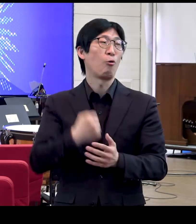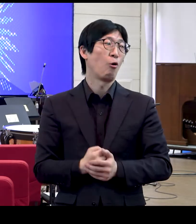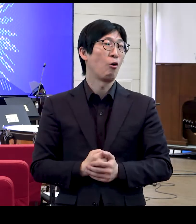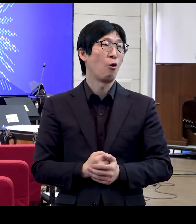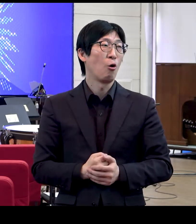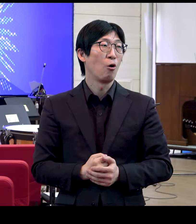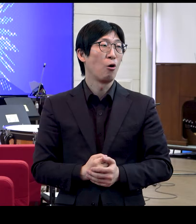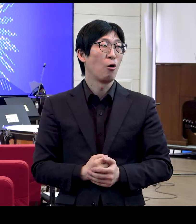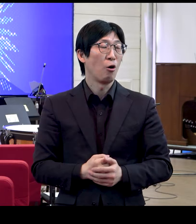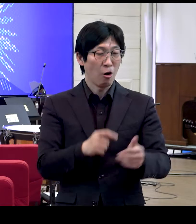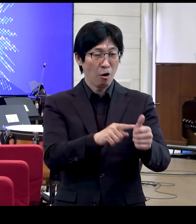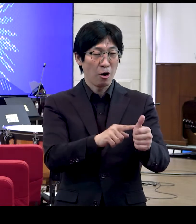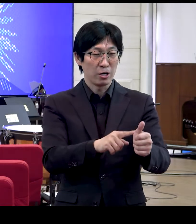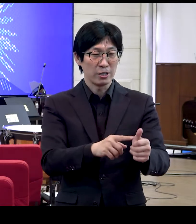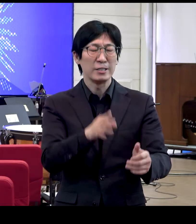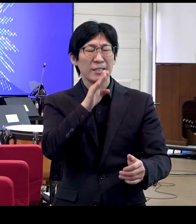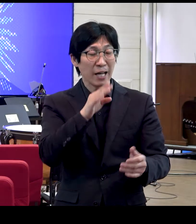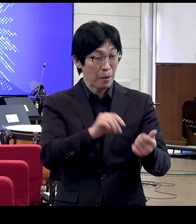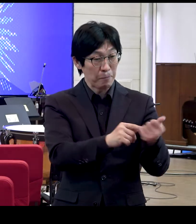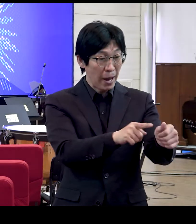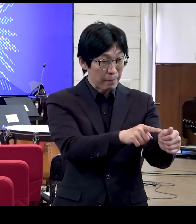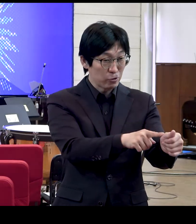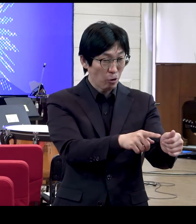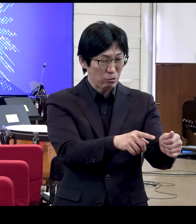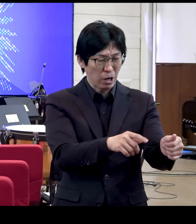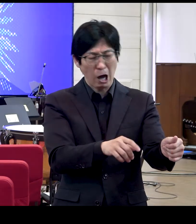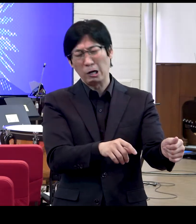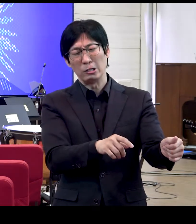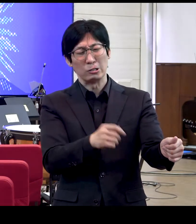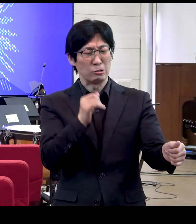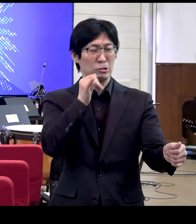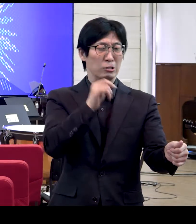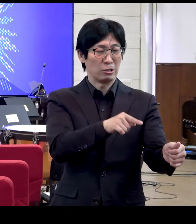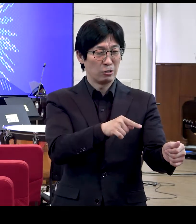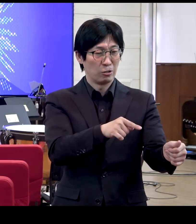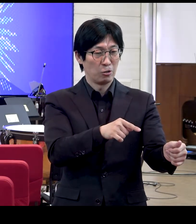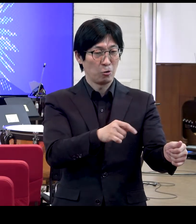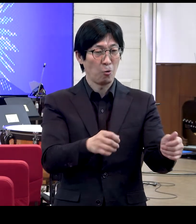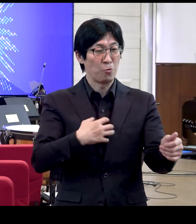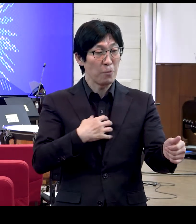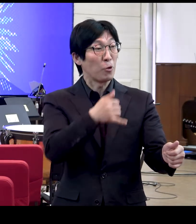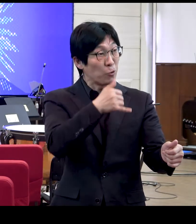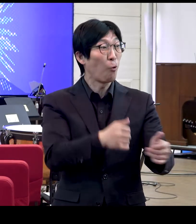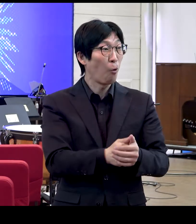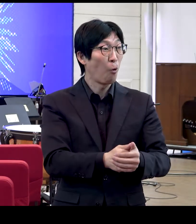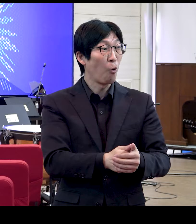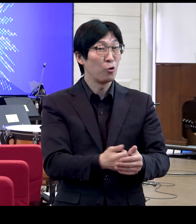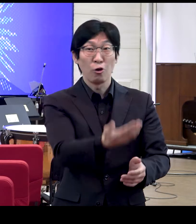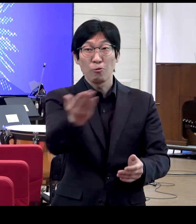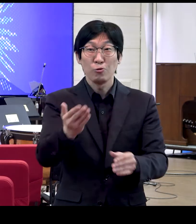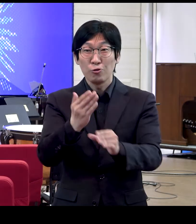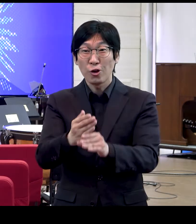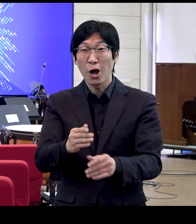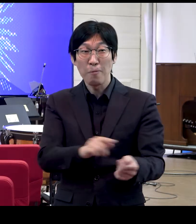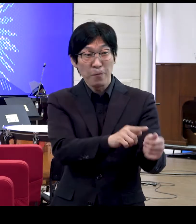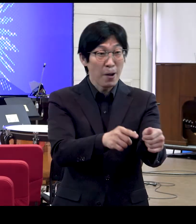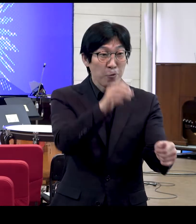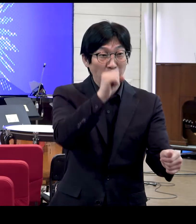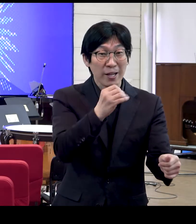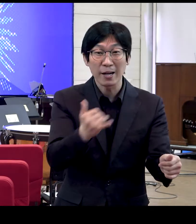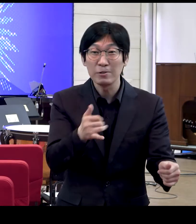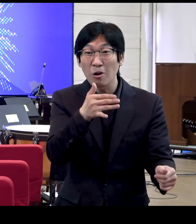물론 뱀은 징그럽죠, 그렇죠? 뱀은 정말 독이 있어서 위험하기도 합니다. 아마 이 중에 뱀 좋아할 사람 거의 없을